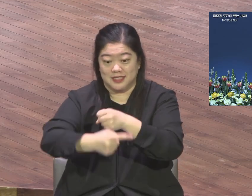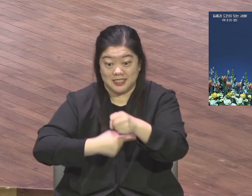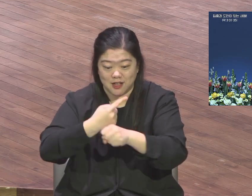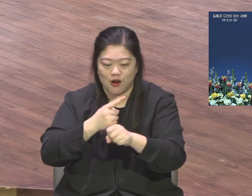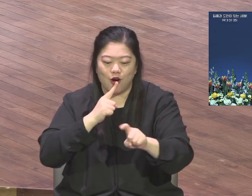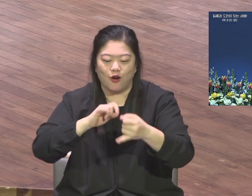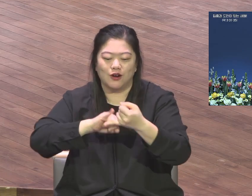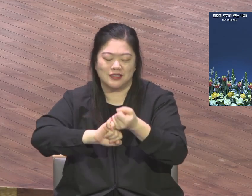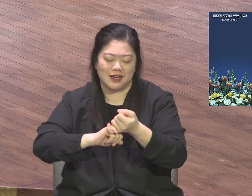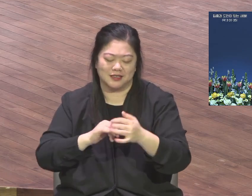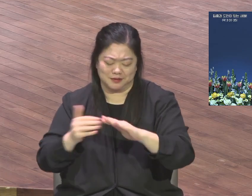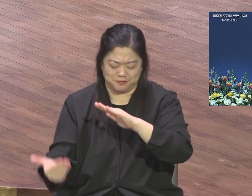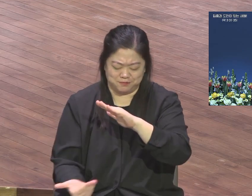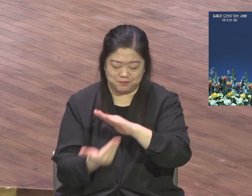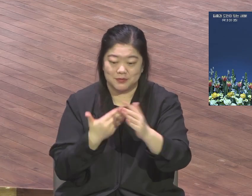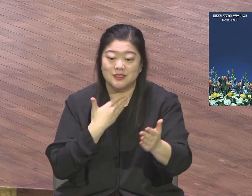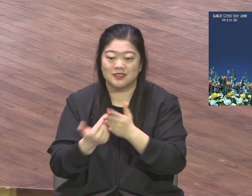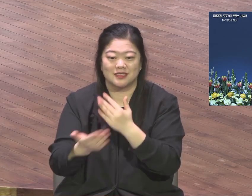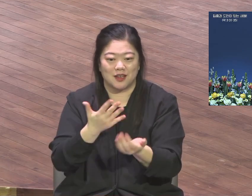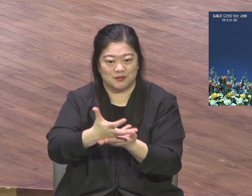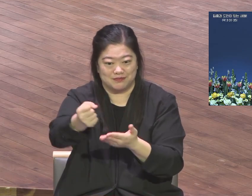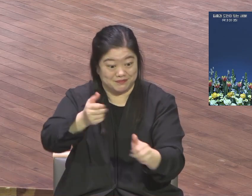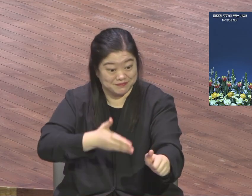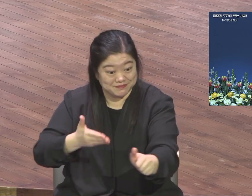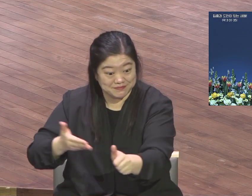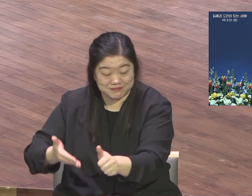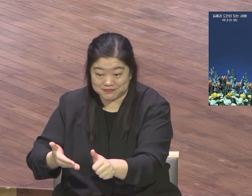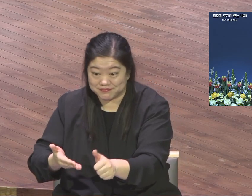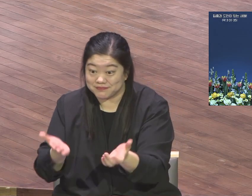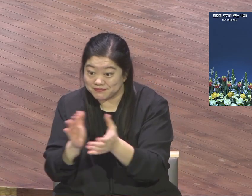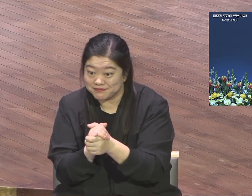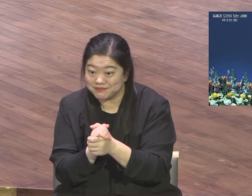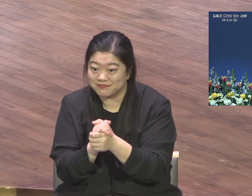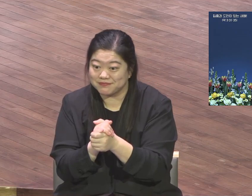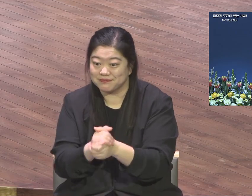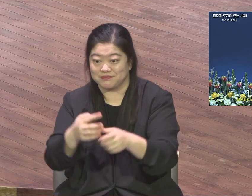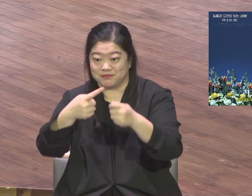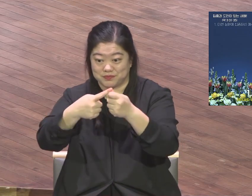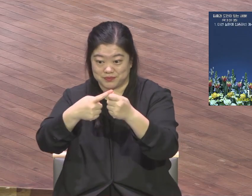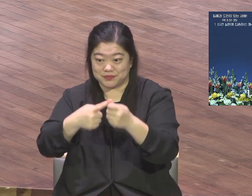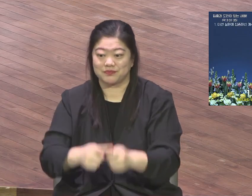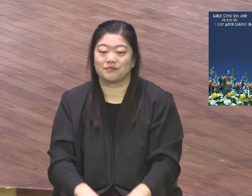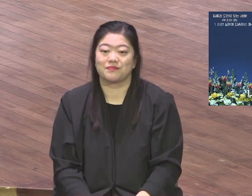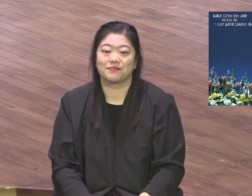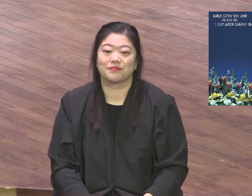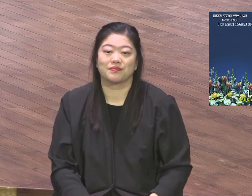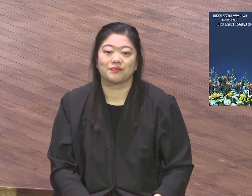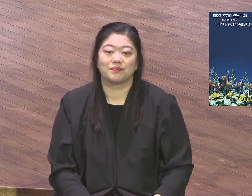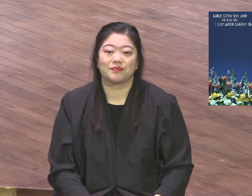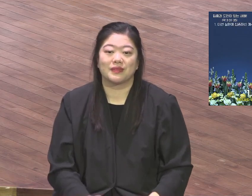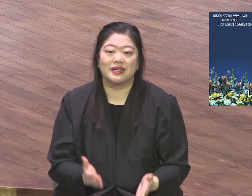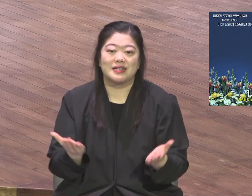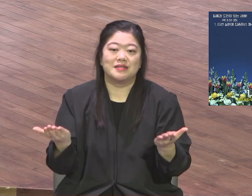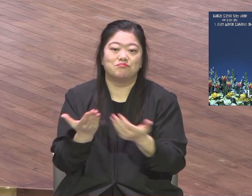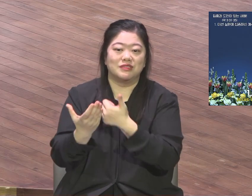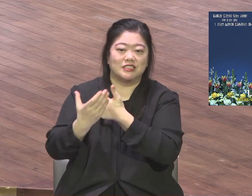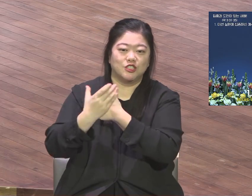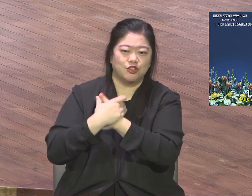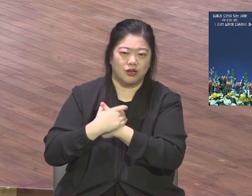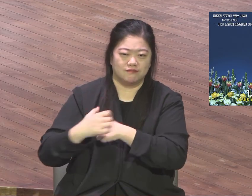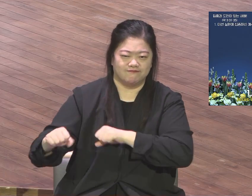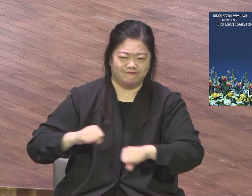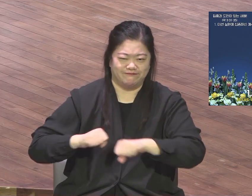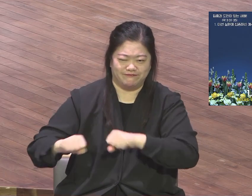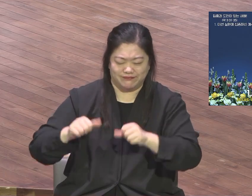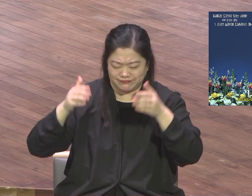성취를 체험하는 주역 되시기를 주님으로 축복합니다. 그럼 첫째로 미션 실현에 집중하신